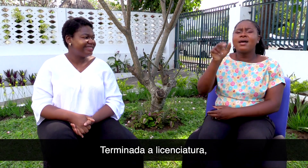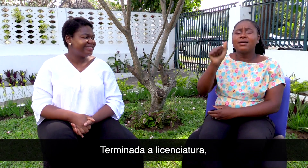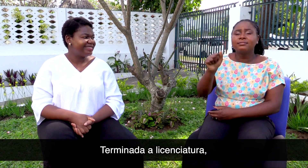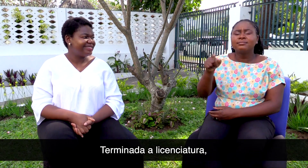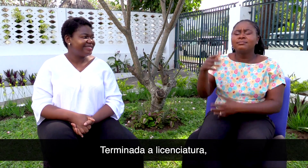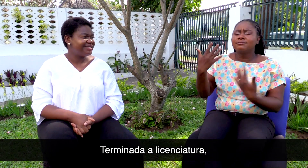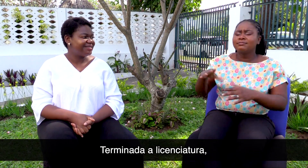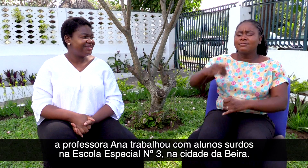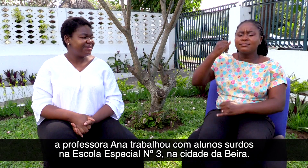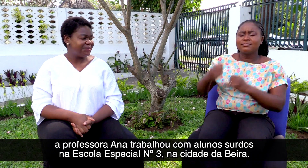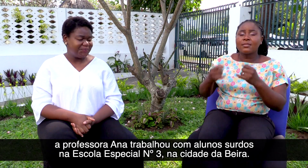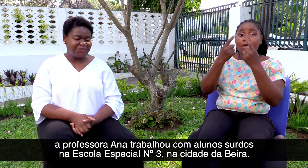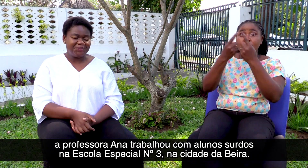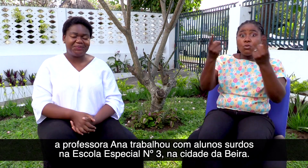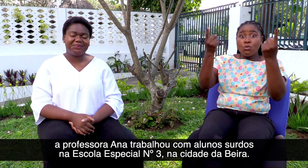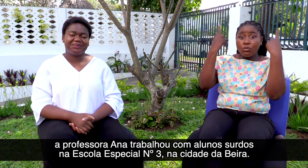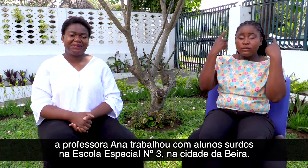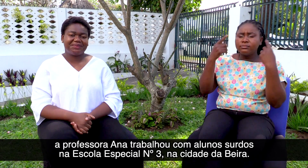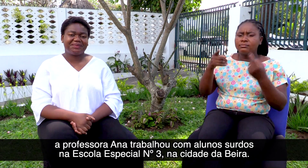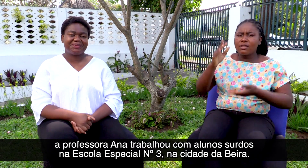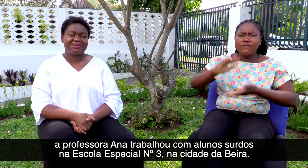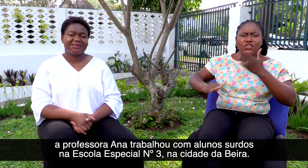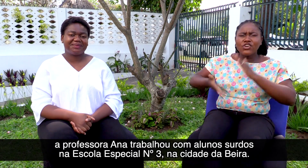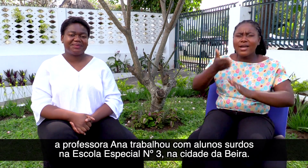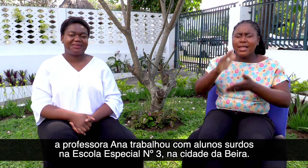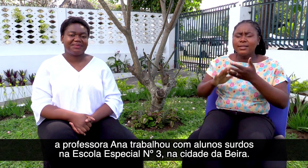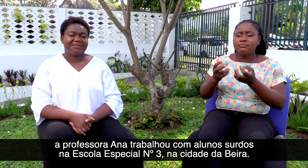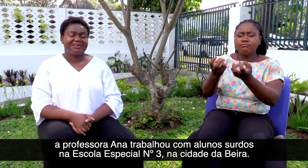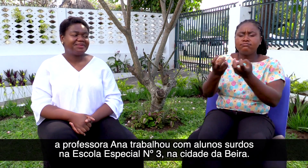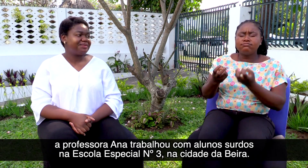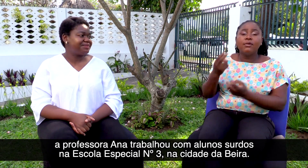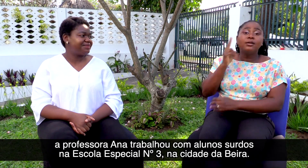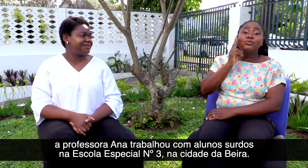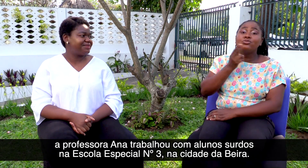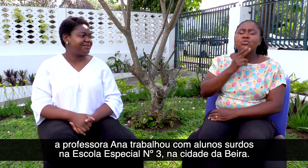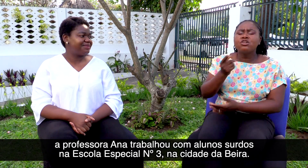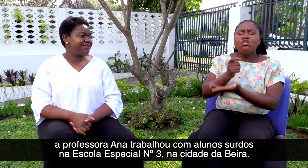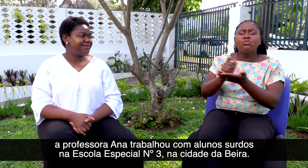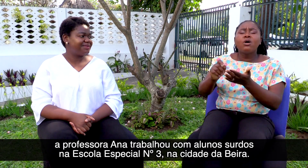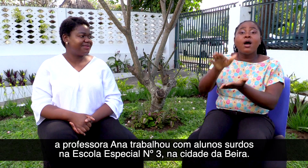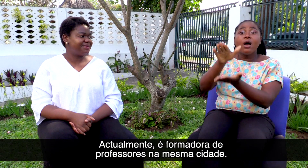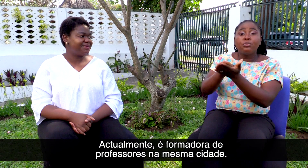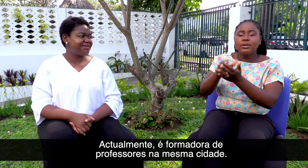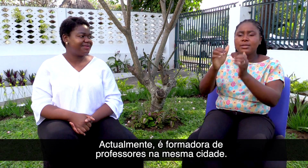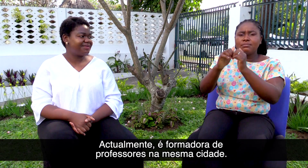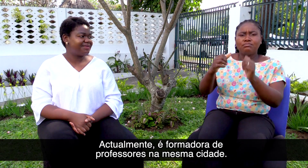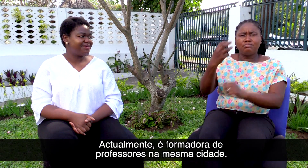Terminada a licenciatura, a professora Ana trabalhou com alunos surdos na Escola Especial número 3, na cidade da Beira. Atualmente,